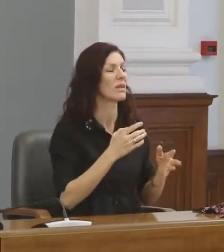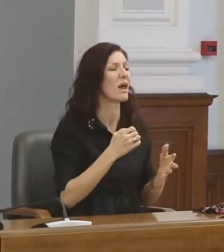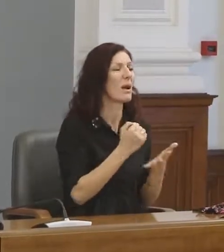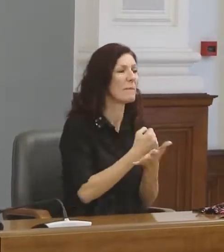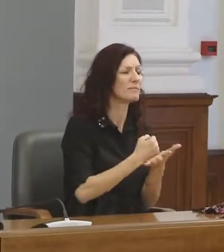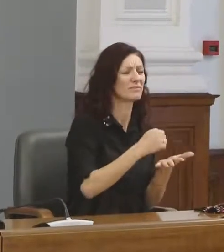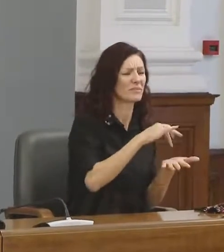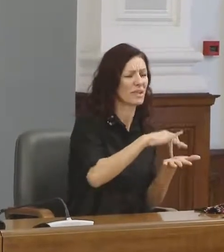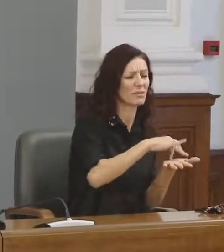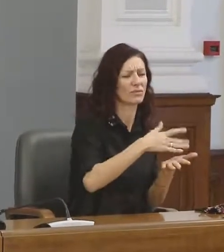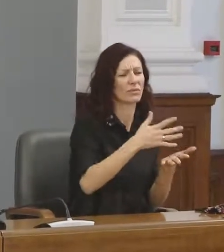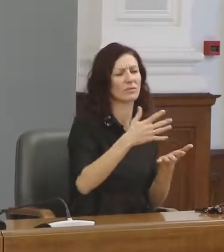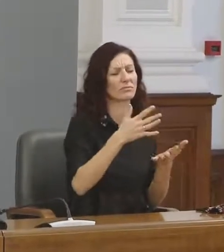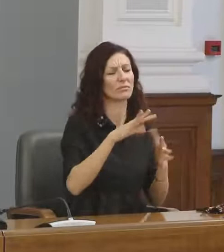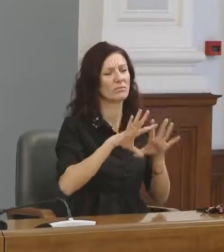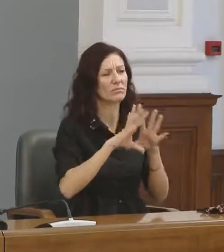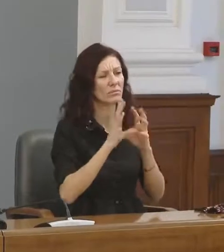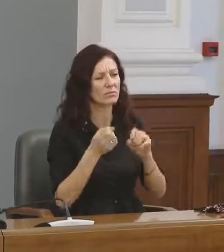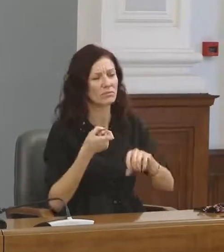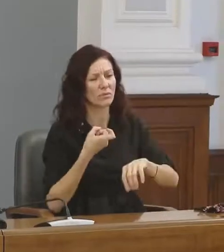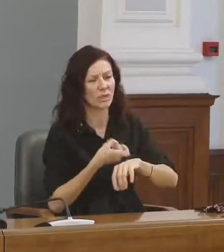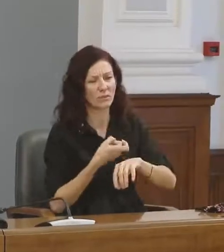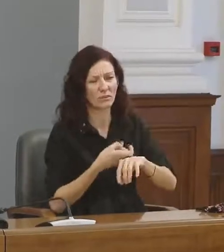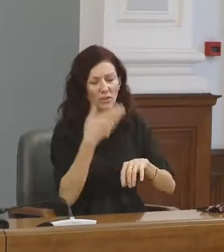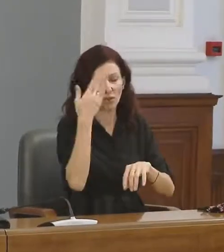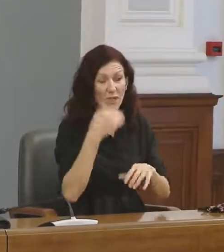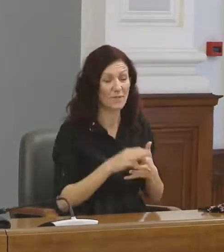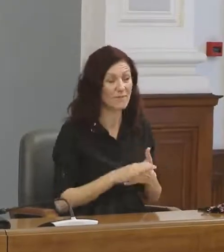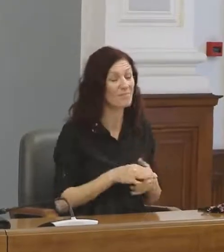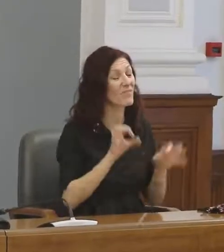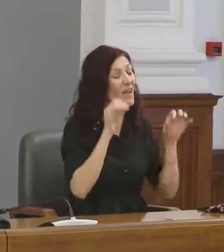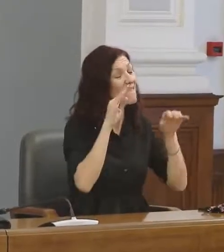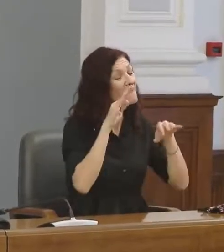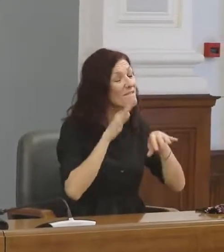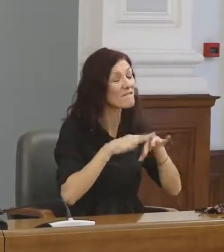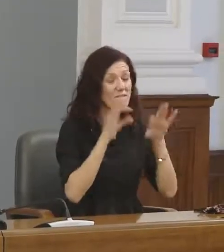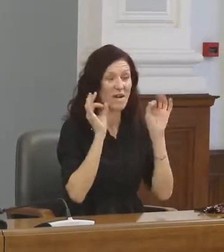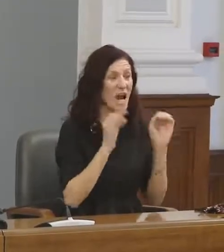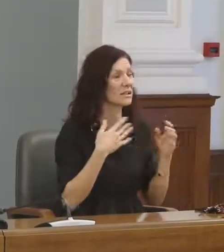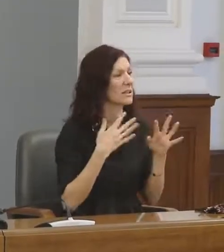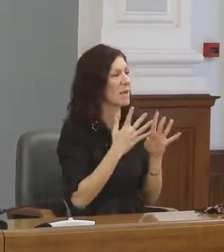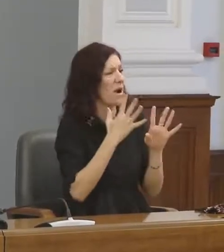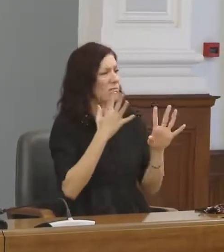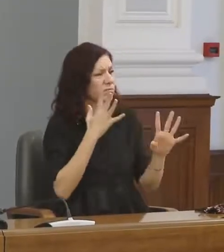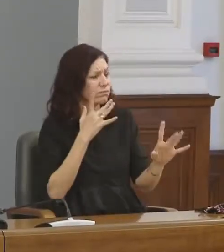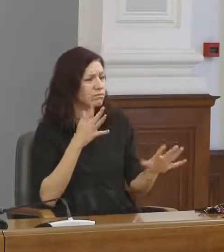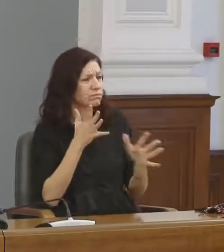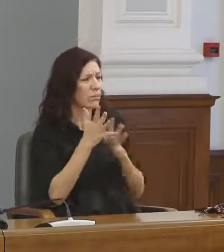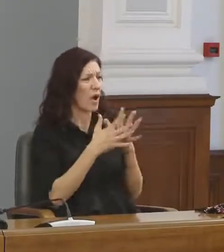медицински центрове, общо практикуващи лекари. Факт е, че има струпване на хора, чакат,